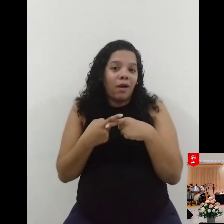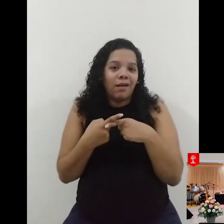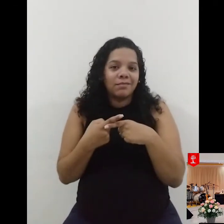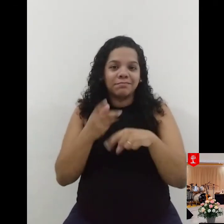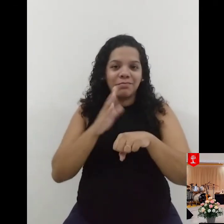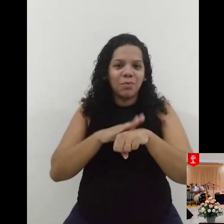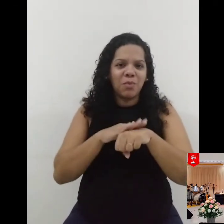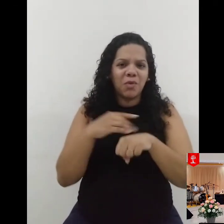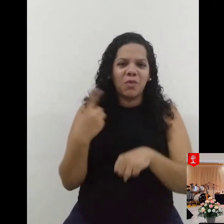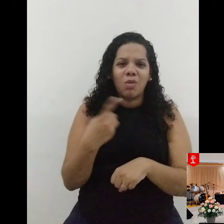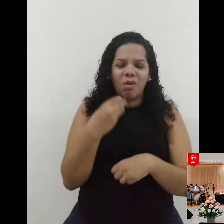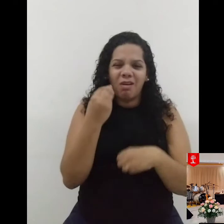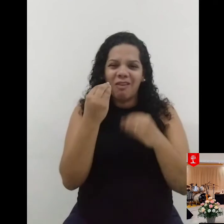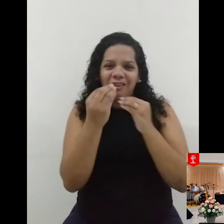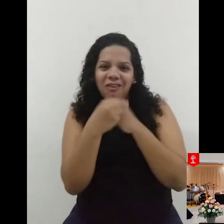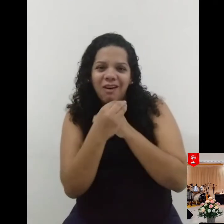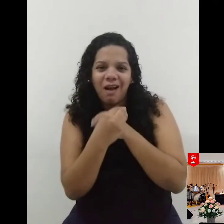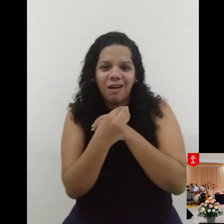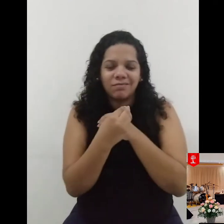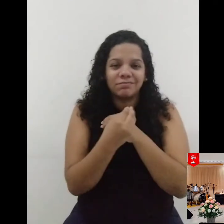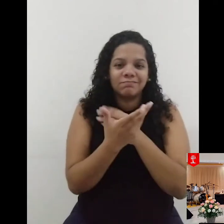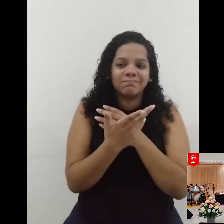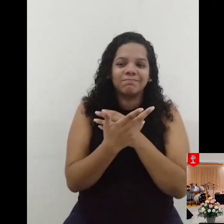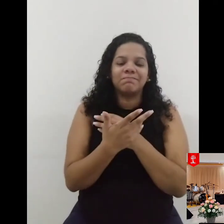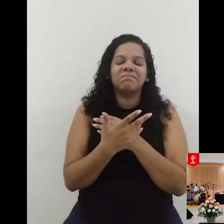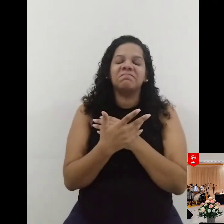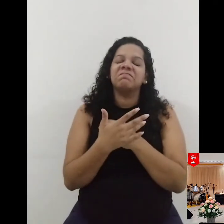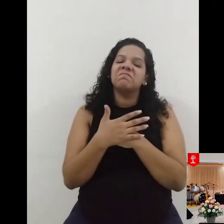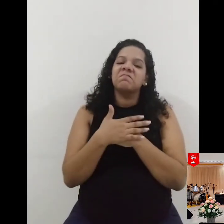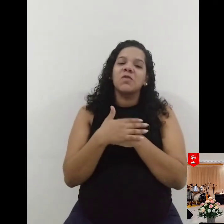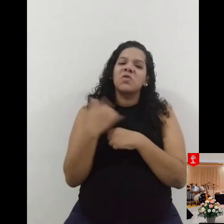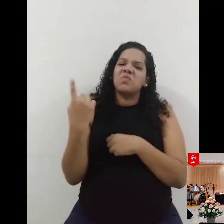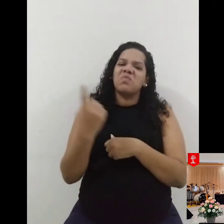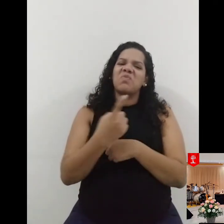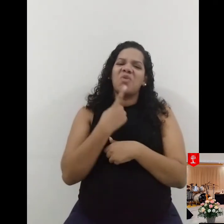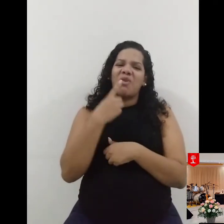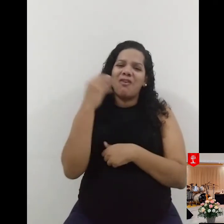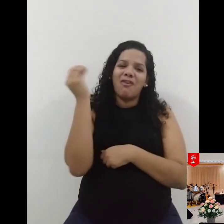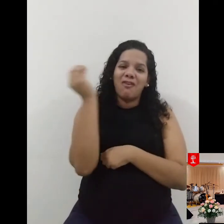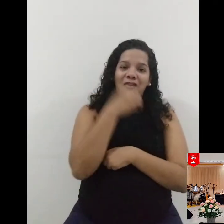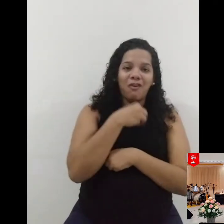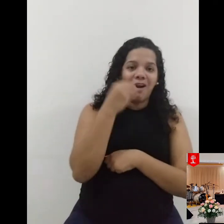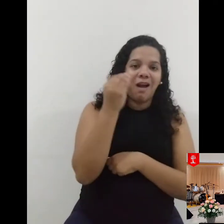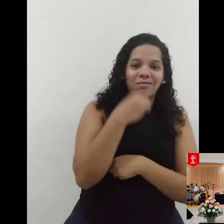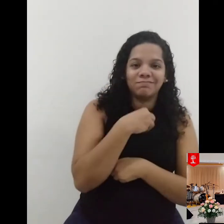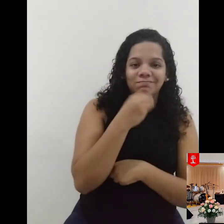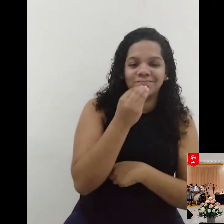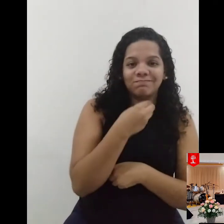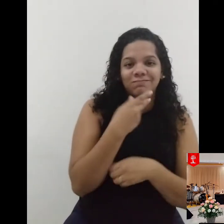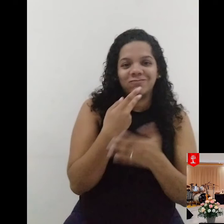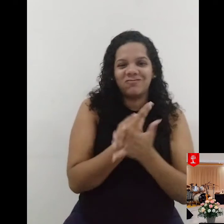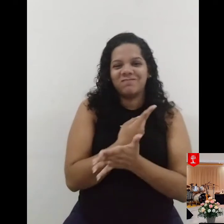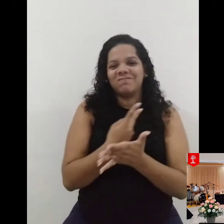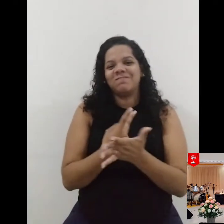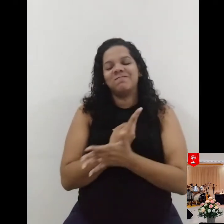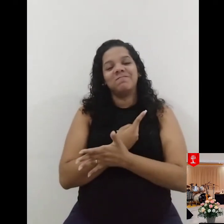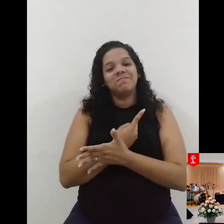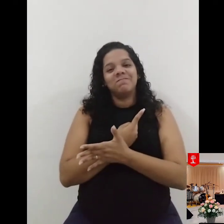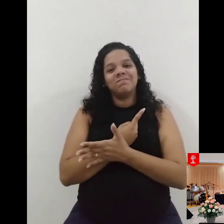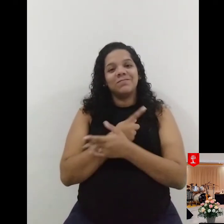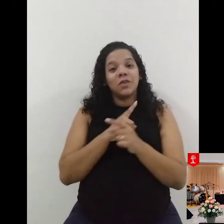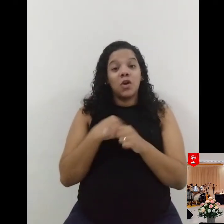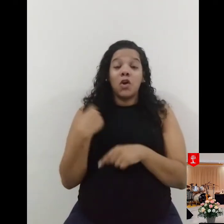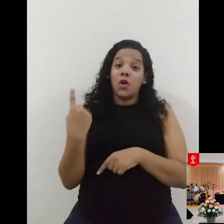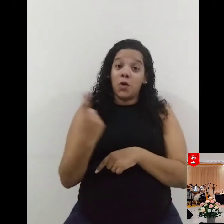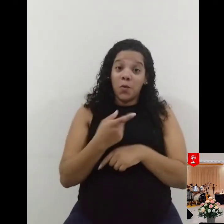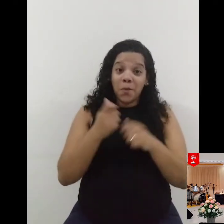sua presença e desfrutarmos dela. Que o nosso bondoso Deus nos ajude a